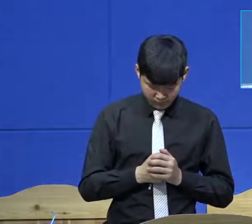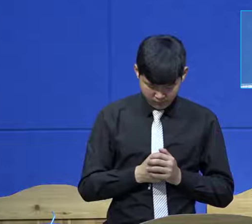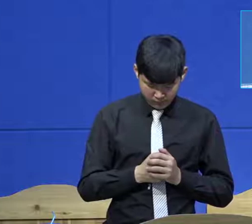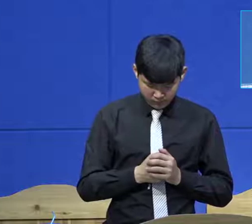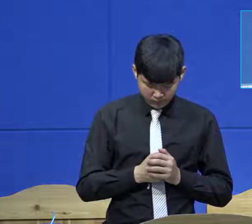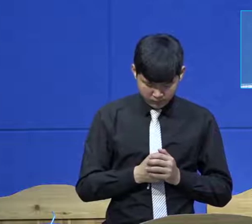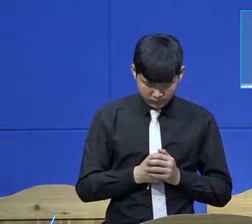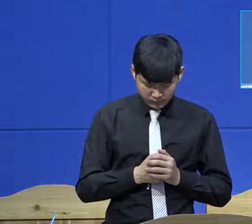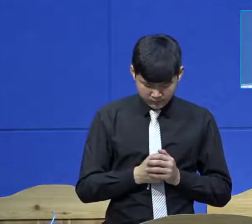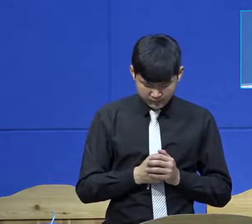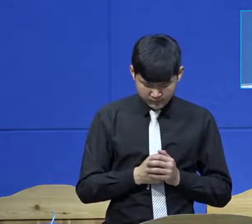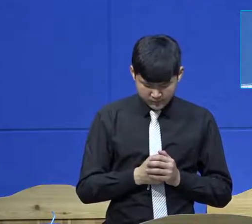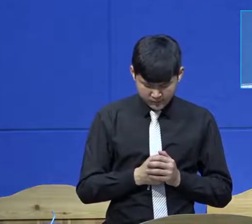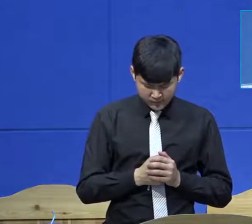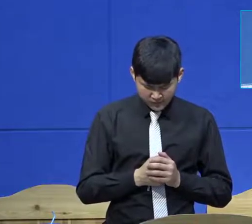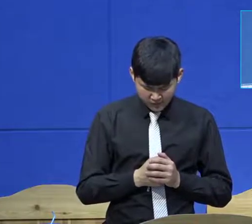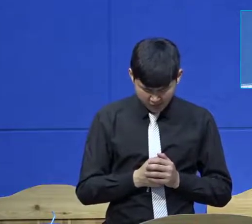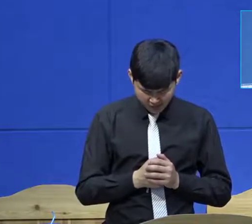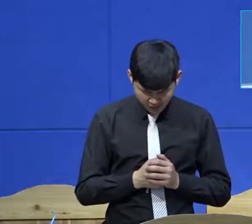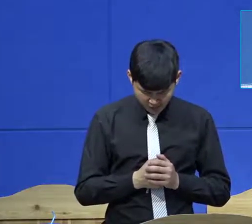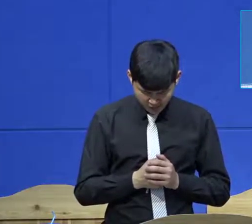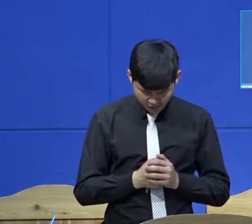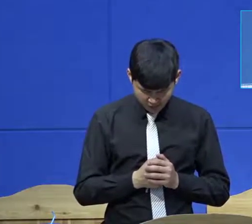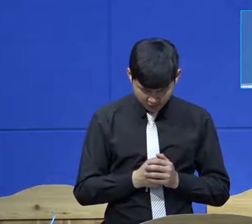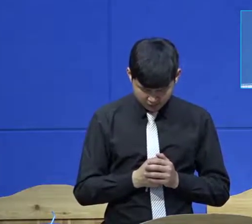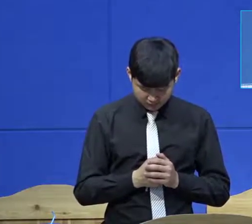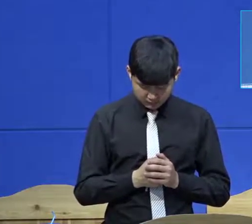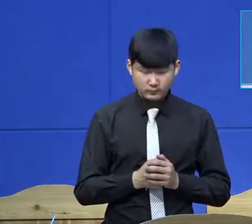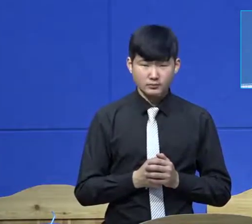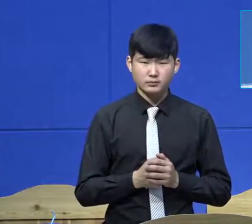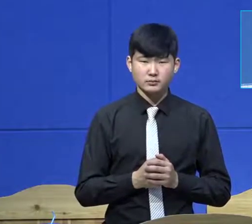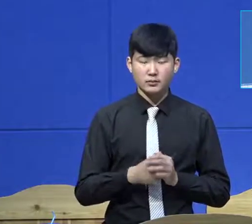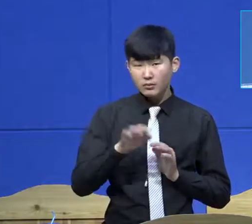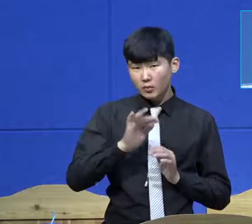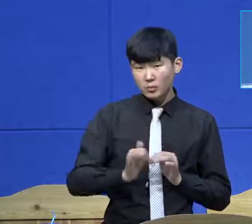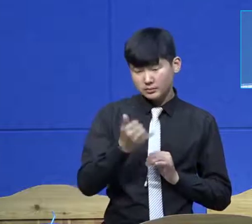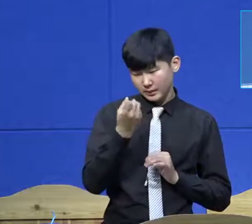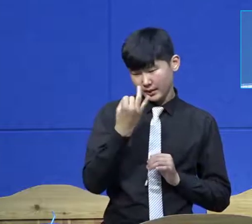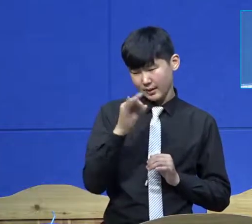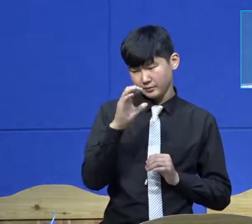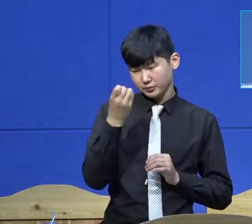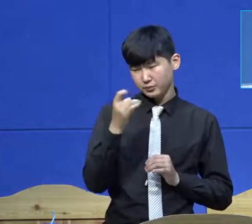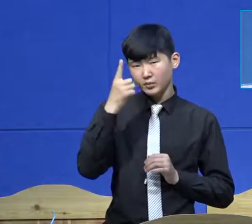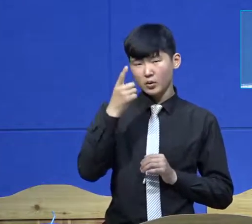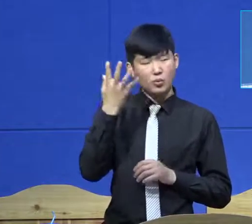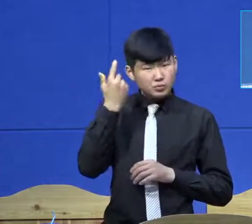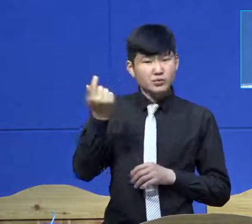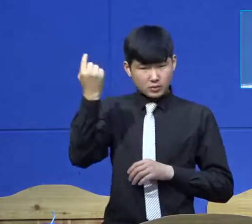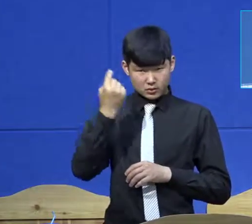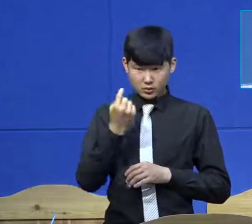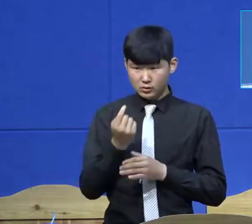Эзний дахиж ирэх өдөр хитэрхи ойрхон байна гэдэг нь баттай үнэн. Учир нь айсуу нэгэн удахгүй ирнэ. Ис